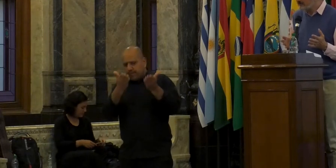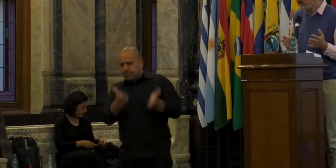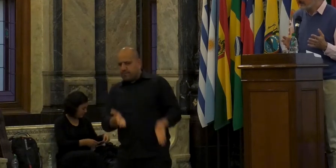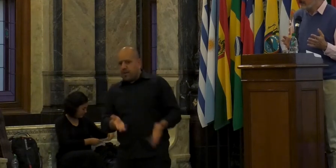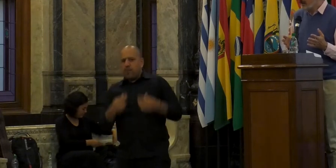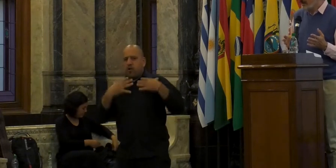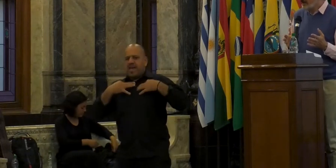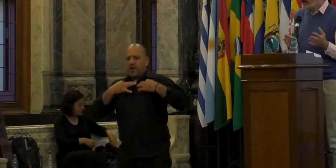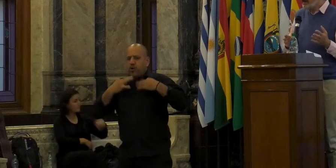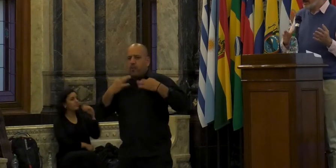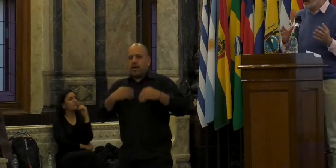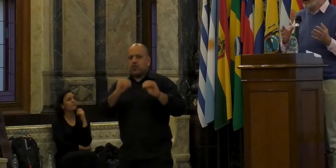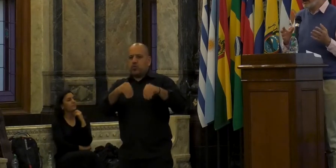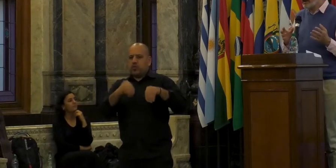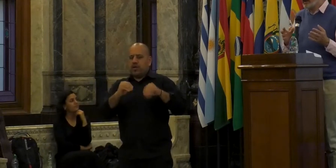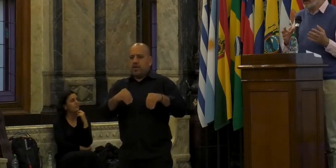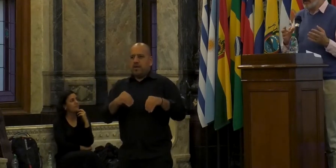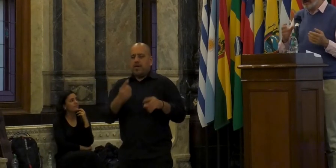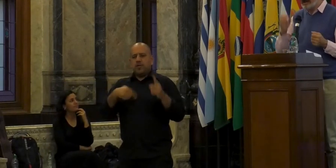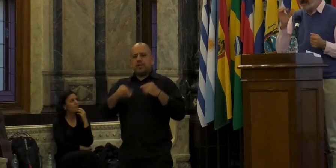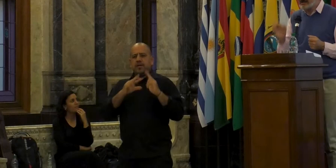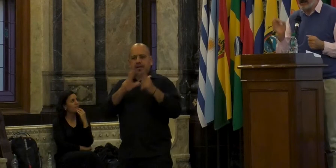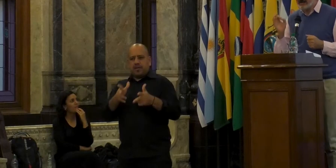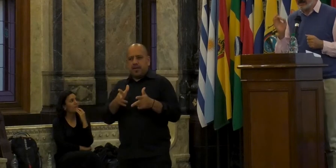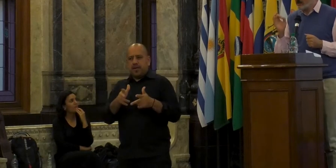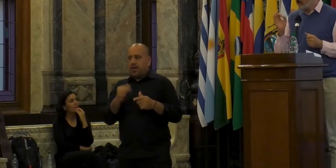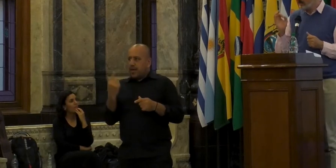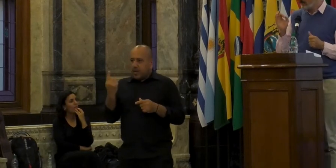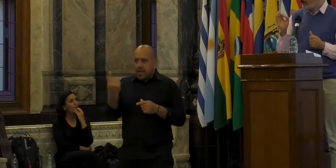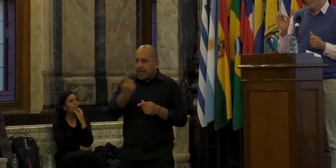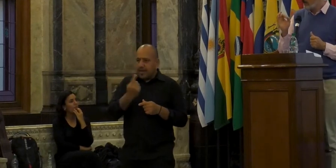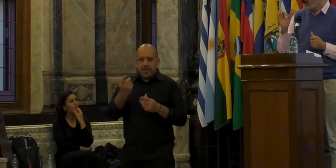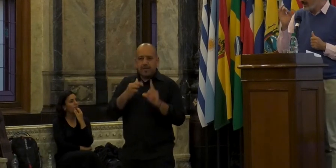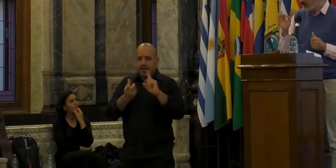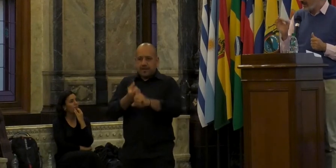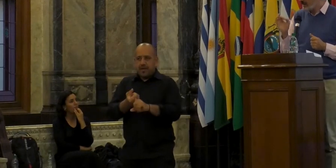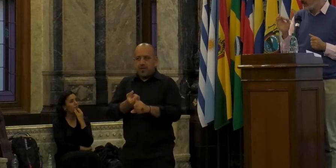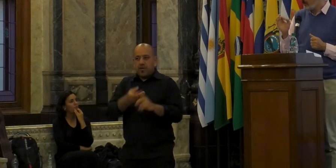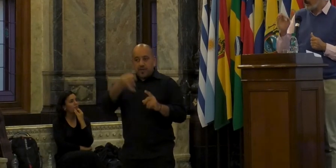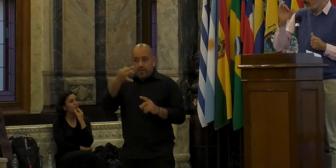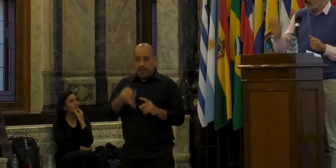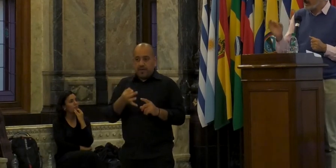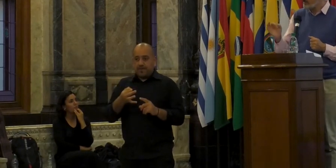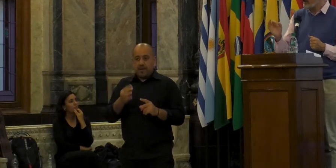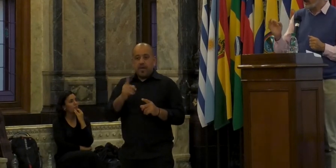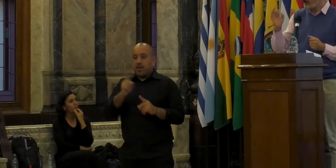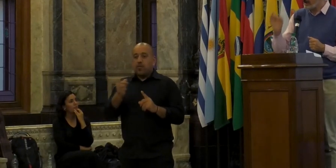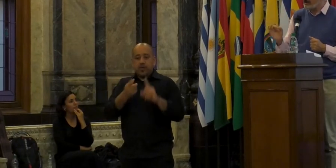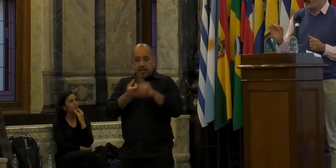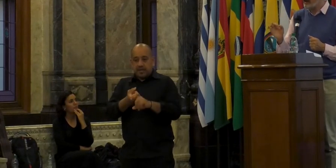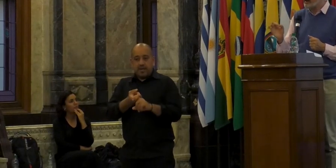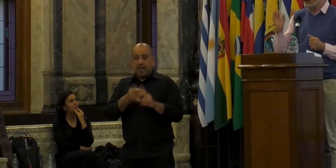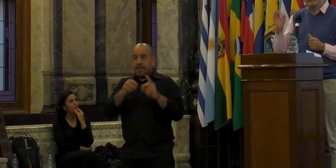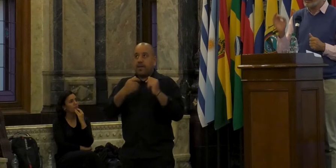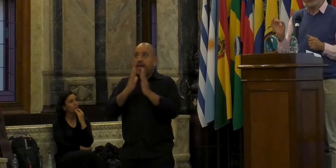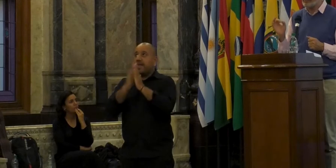Y dice Jean-Claude Kaufmann, nadie está casado de verdad, o sea, no te casa la hipoteca, no te casa